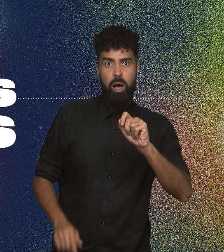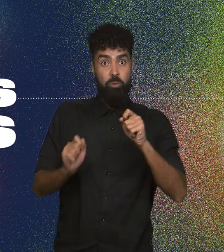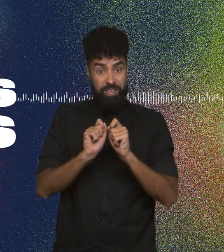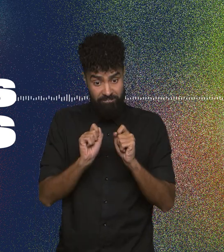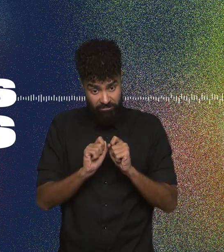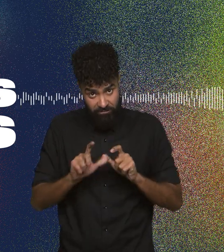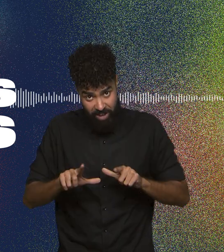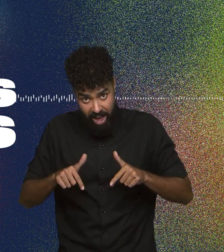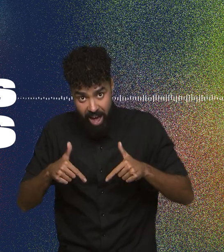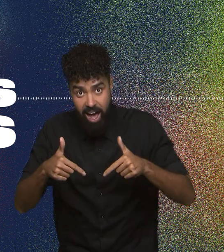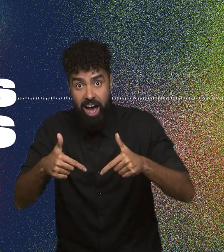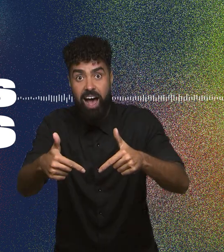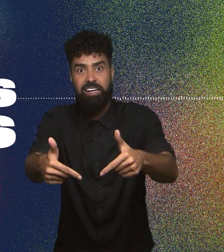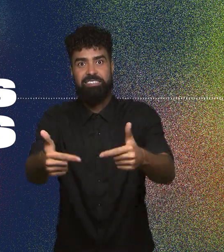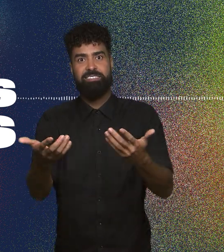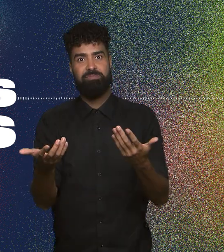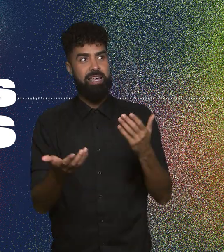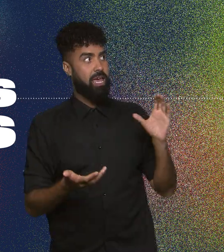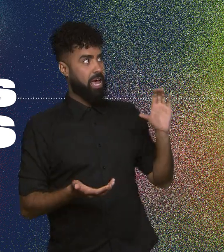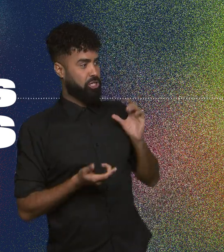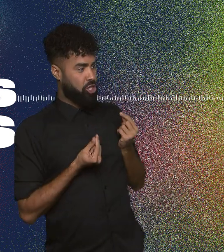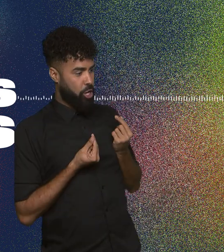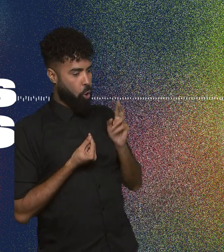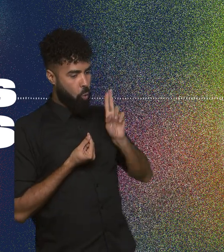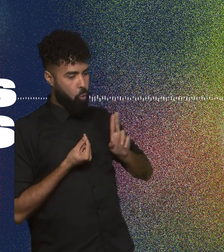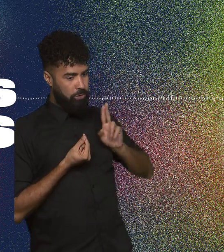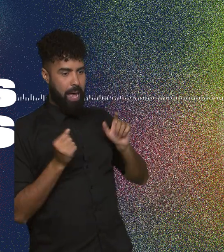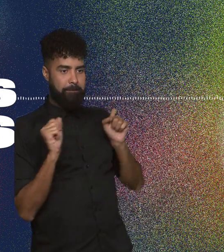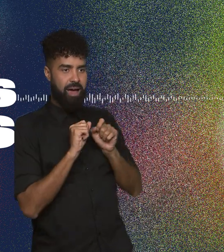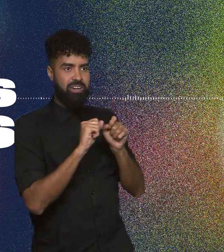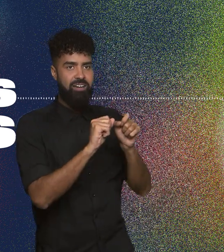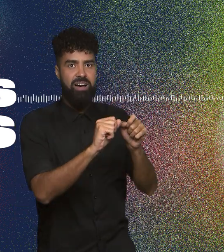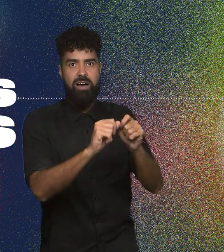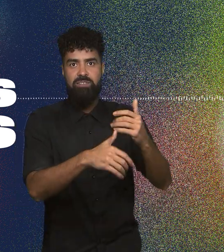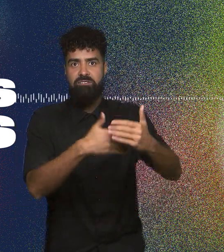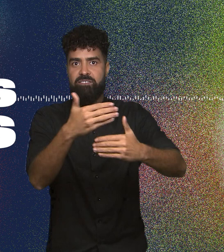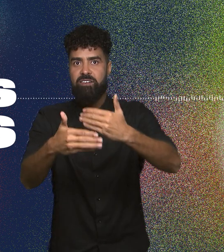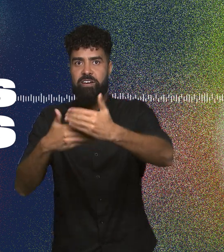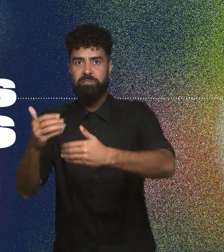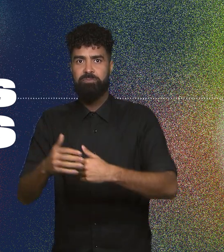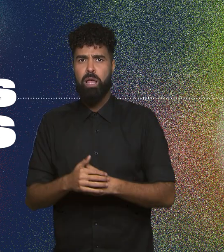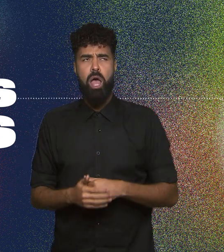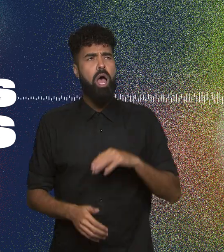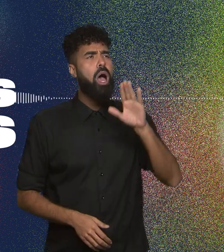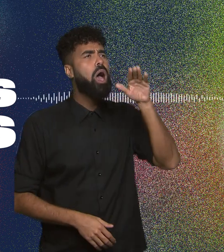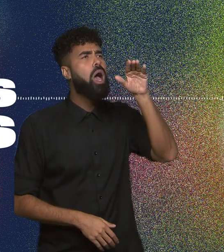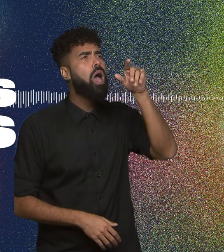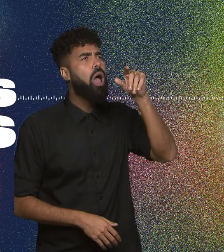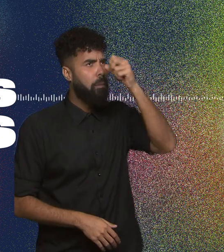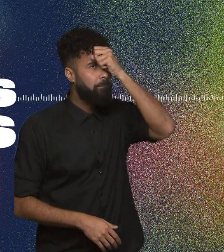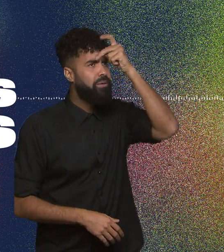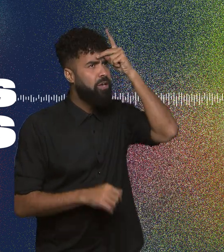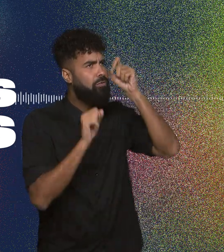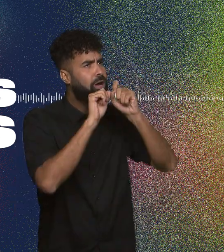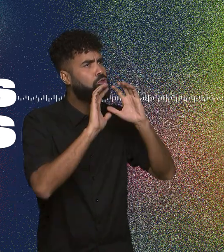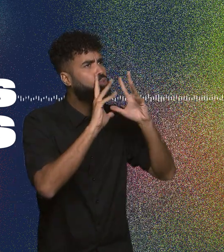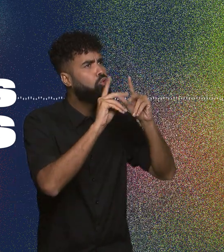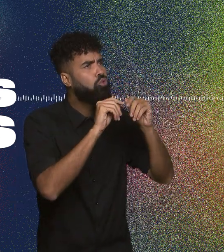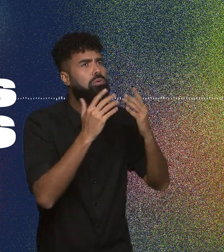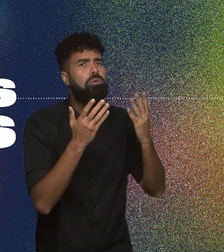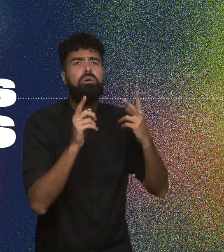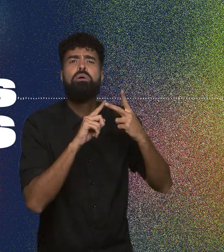faz. Usa o dinheiro para fazer acontecer. Parece que o prefeito faz tudo, então? E o que faz o vereador